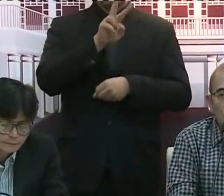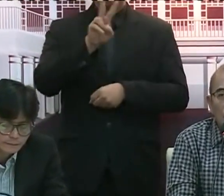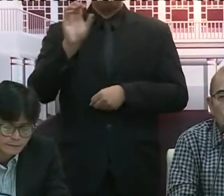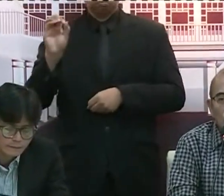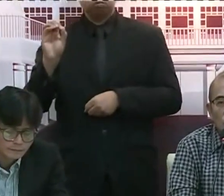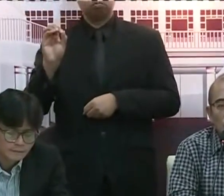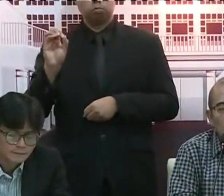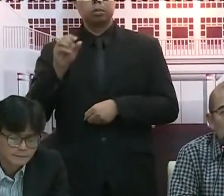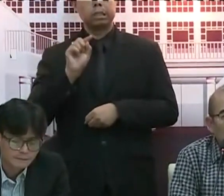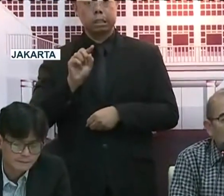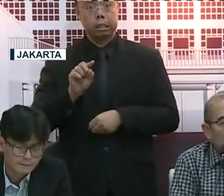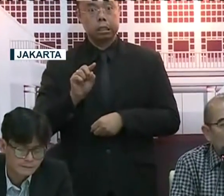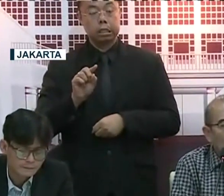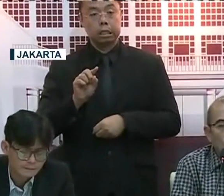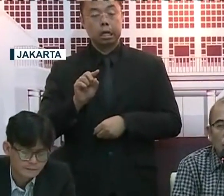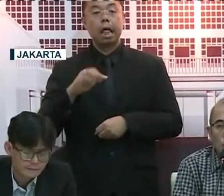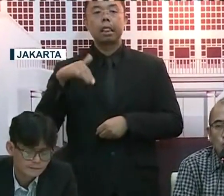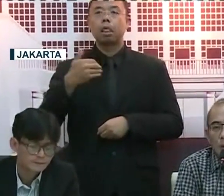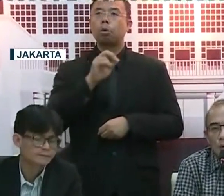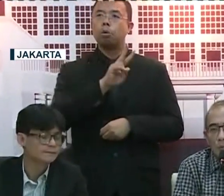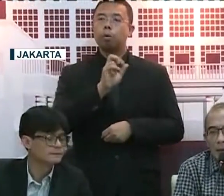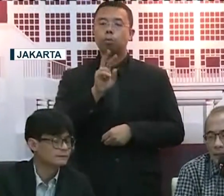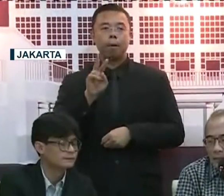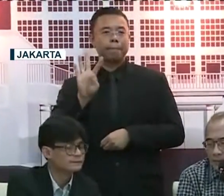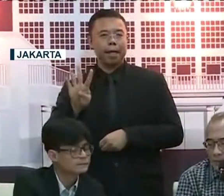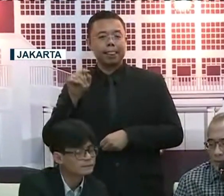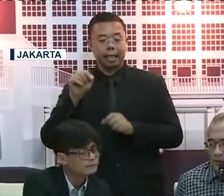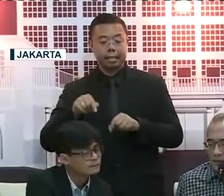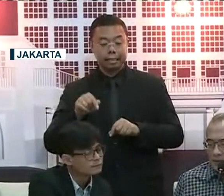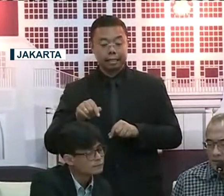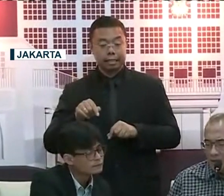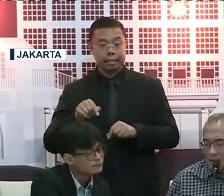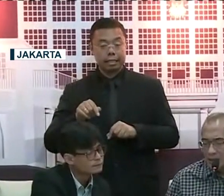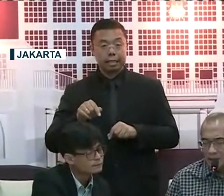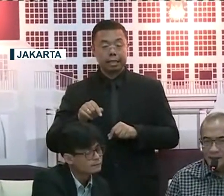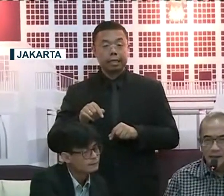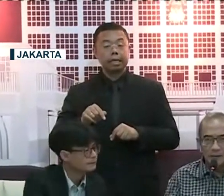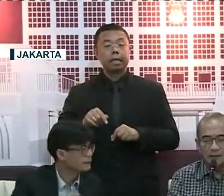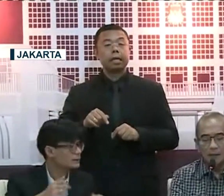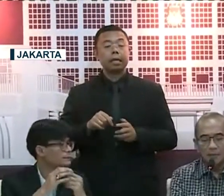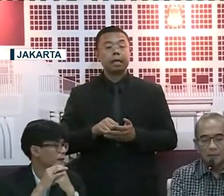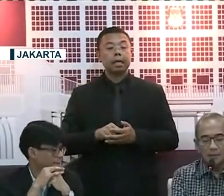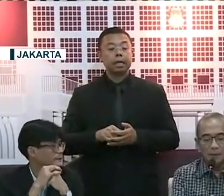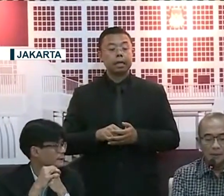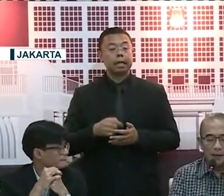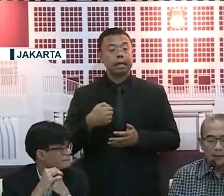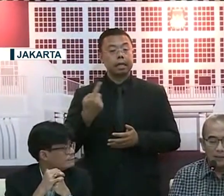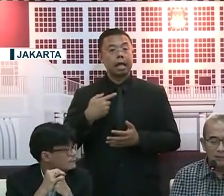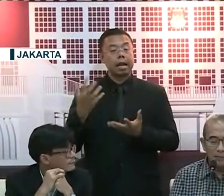menit melas menjelaskan penambahan durasi ini bukan hal baru dan pernah dilakukan pada pilpres